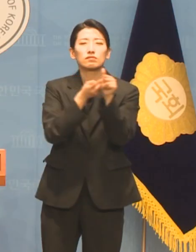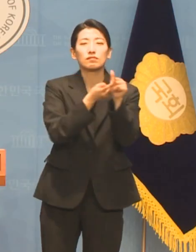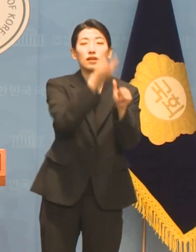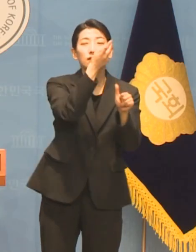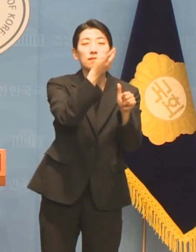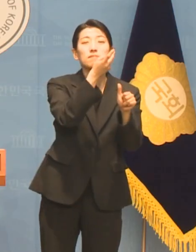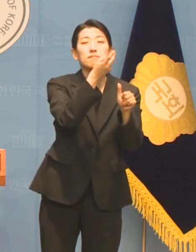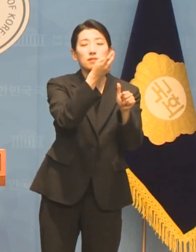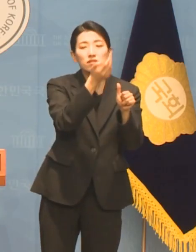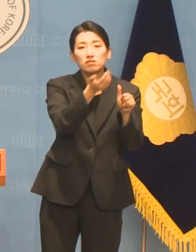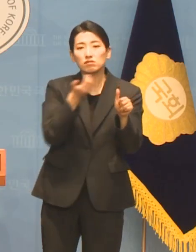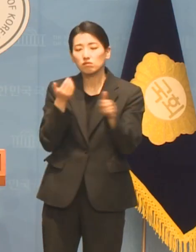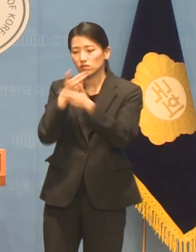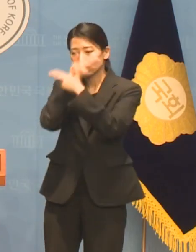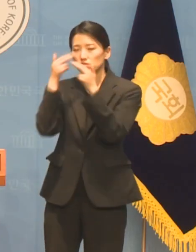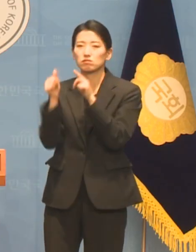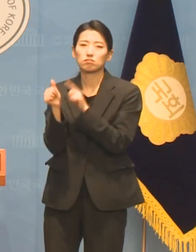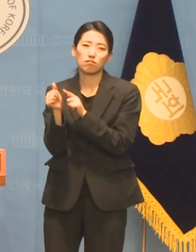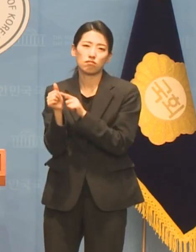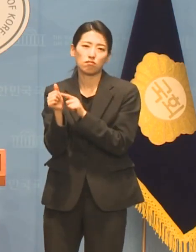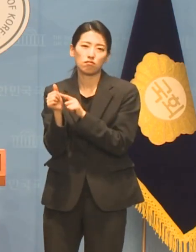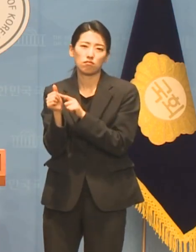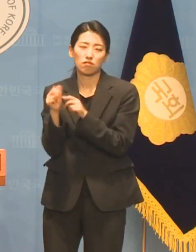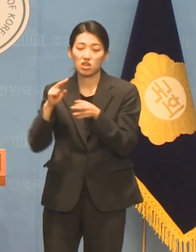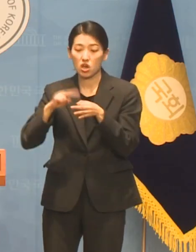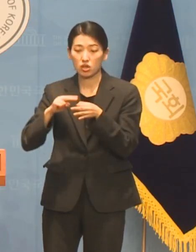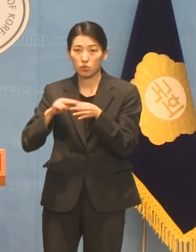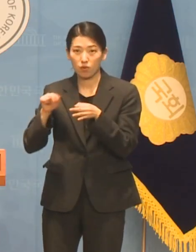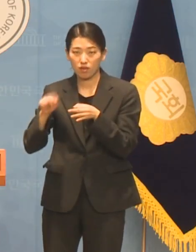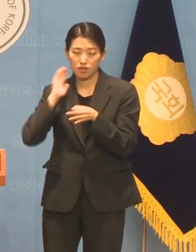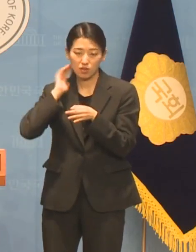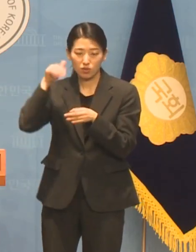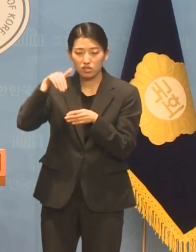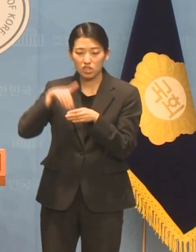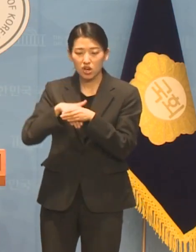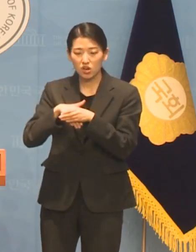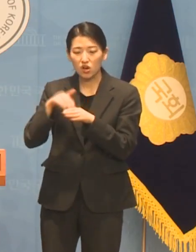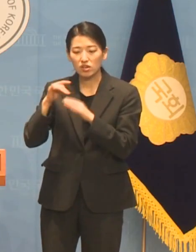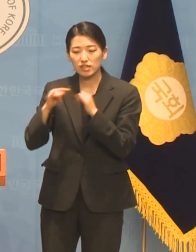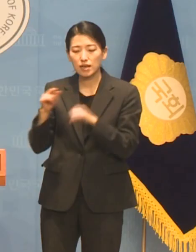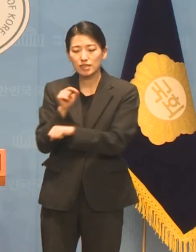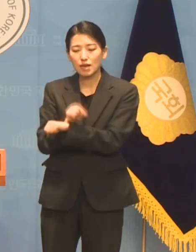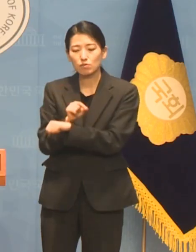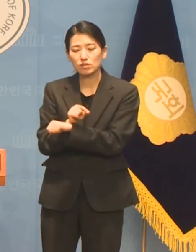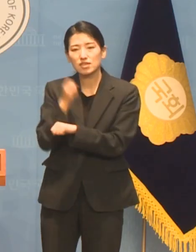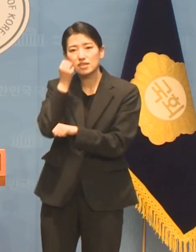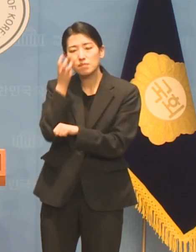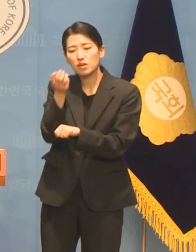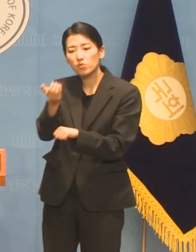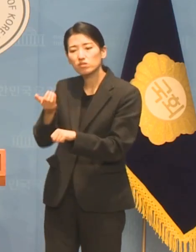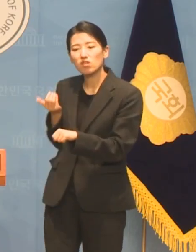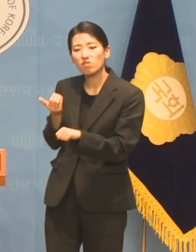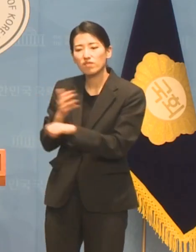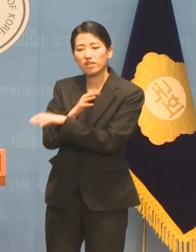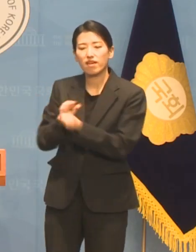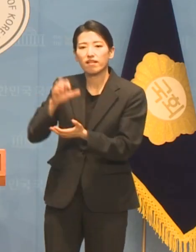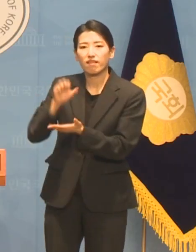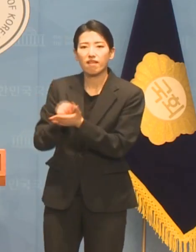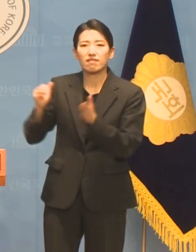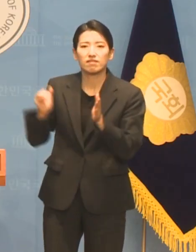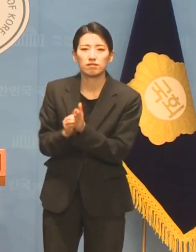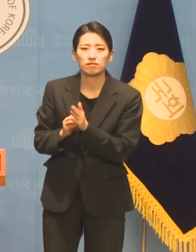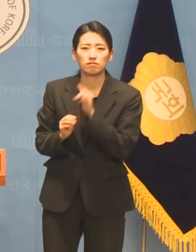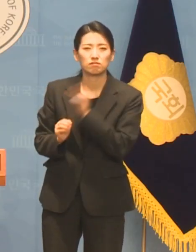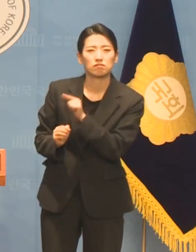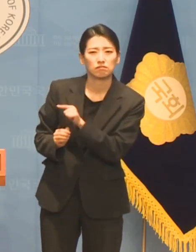캠프 계약이라는 제목으로 이재명 당대표가 여의도의 대선 캠프 사무실을 계약하며 대선 준비를 해온 것처럼 보도했습니다.